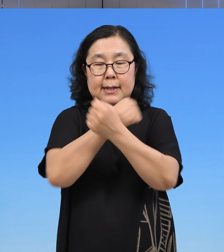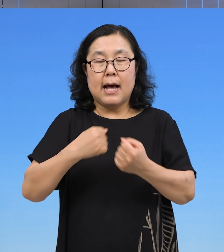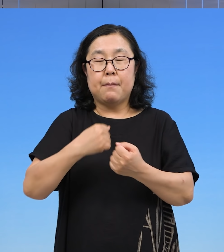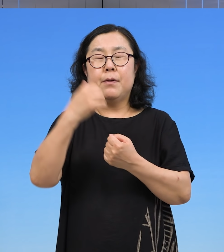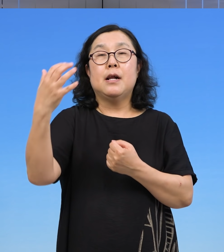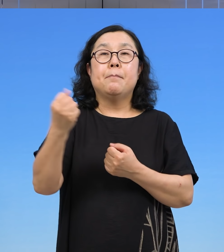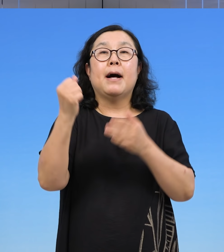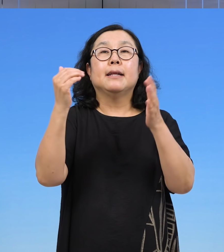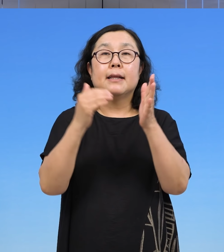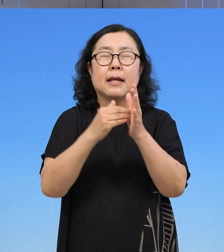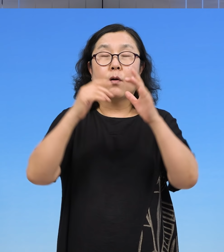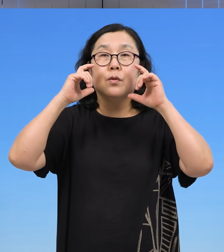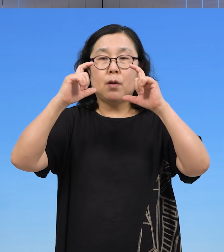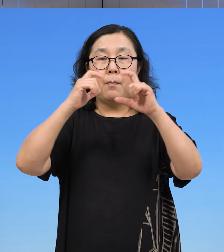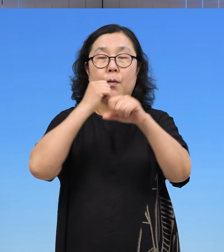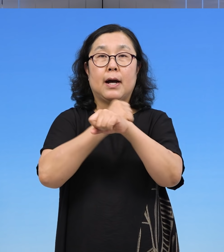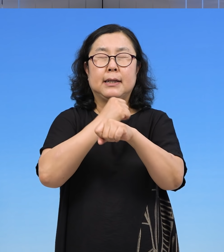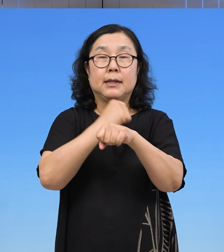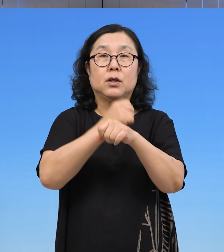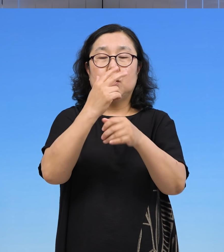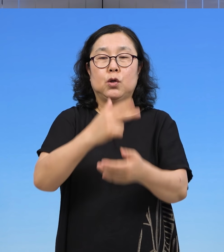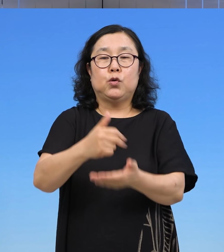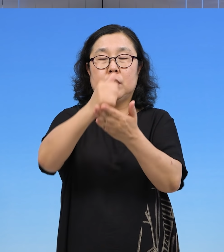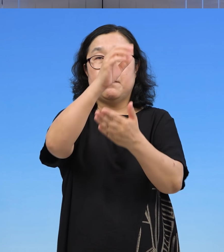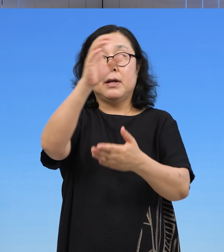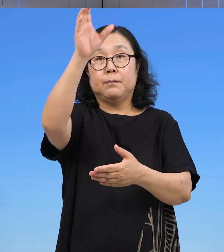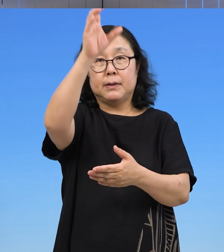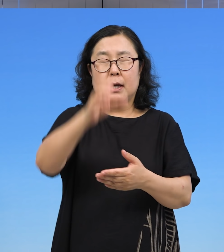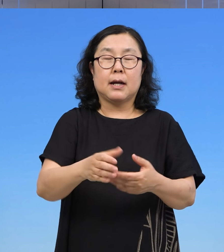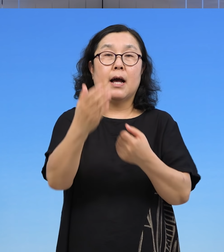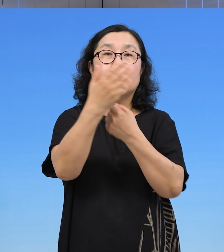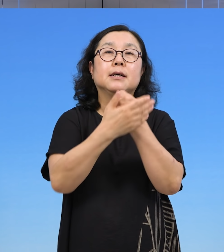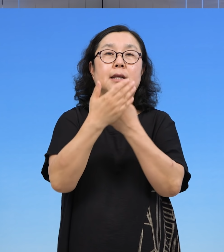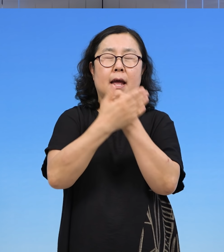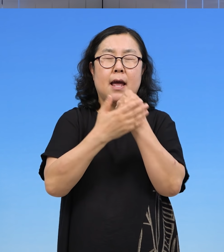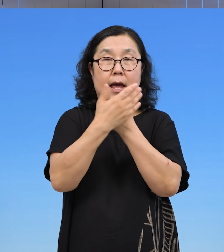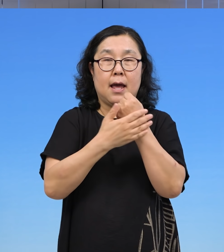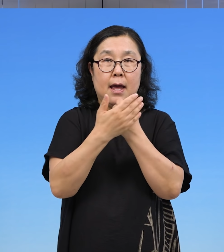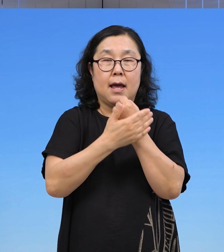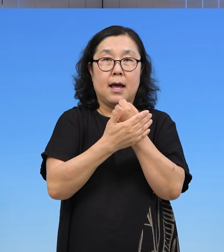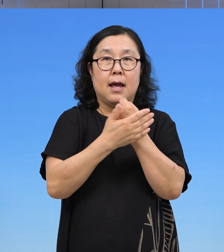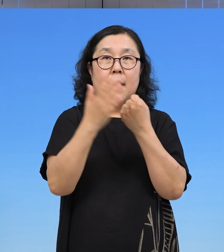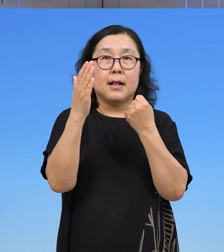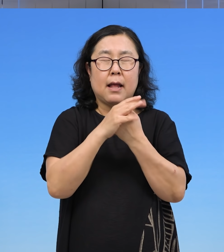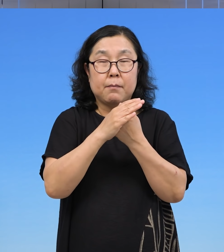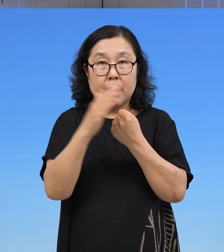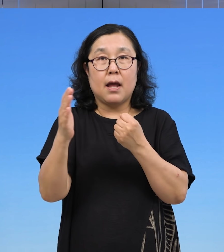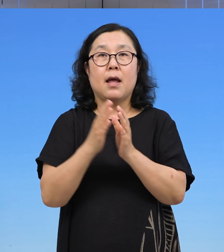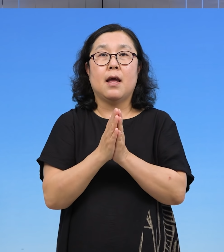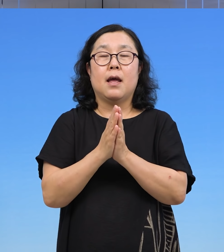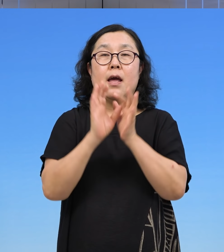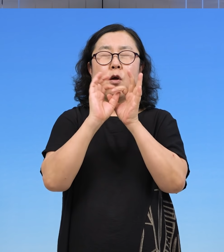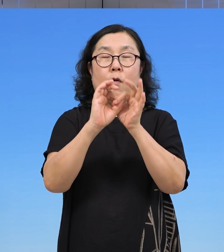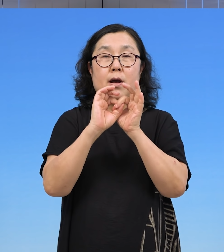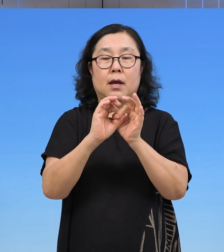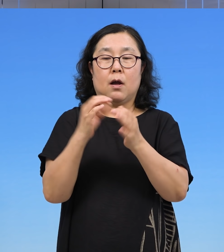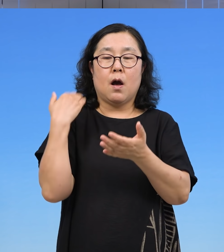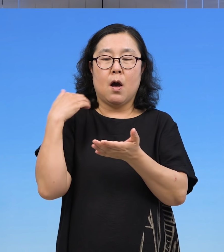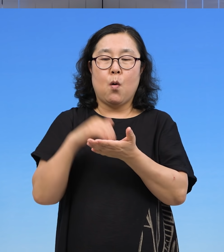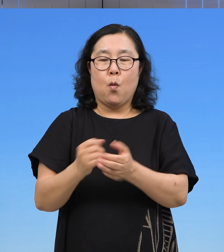받았느니라 선포하시는 주님의 십자가 은혜로 말미암아 하나님과 죄로 원수되었던 관계가